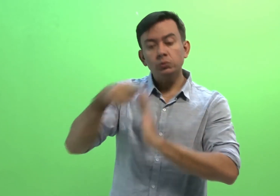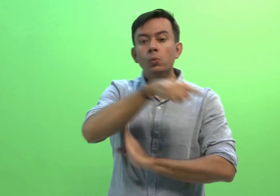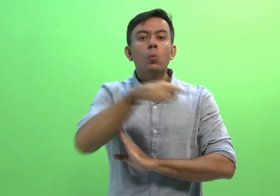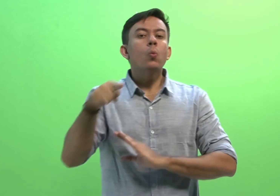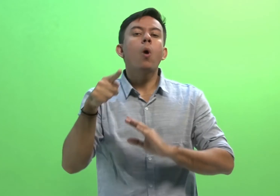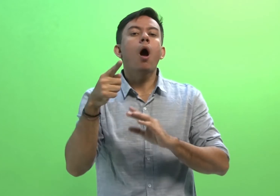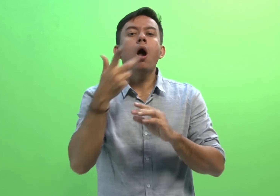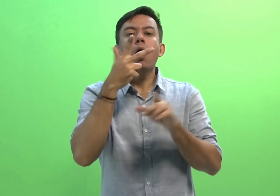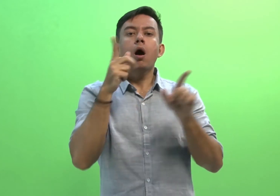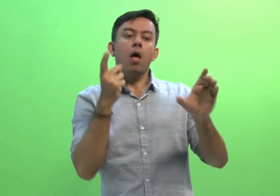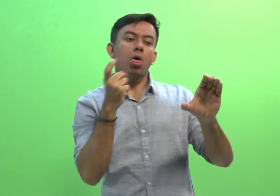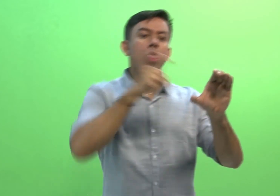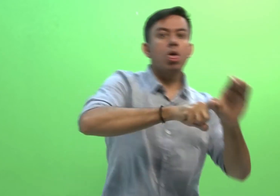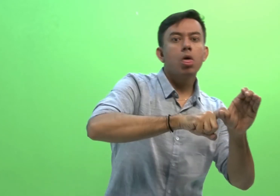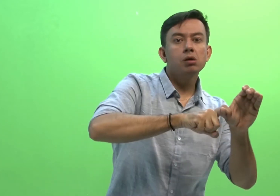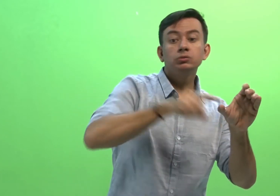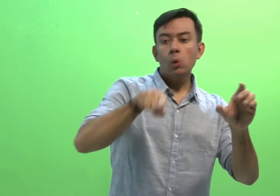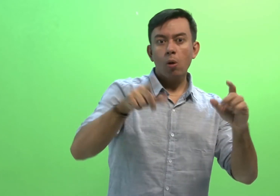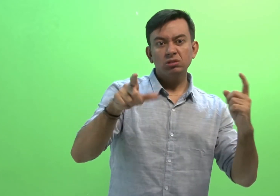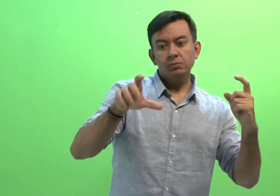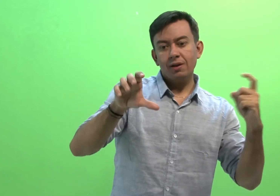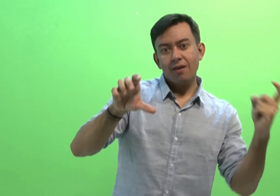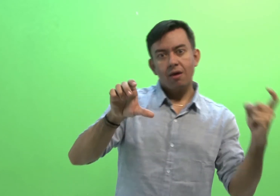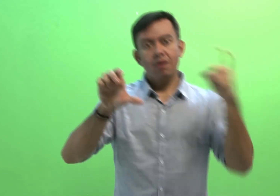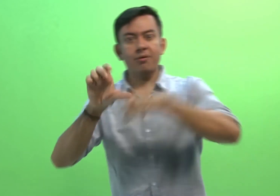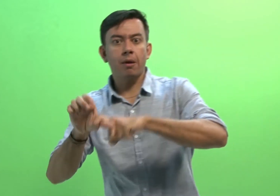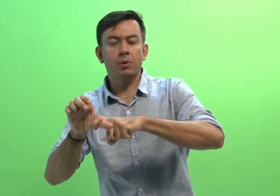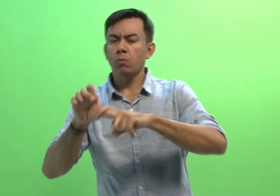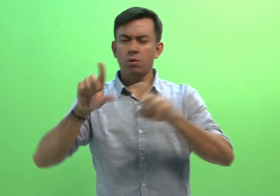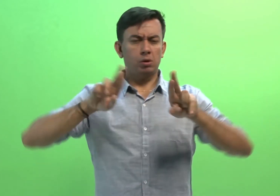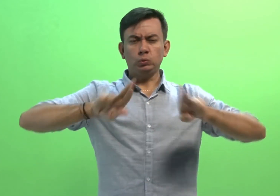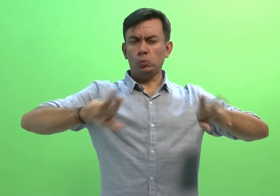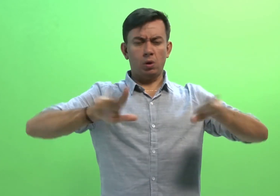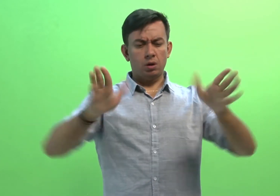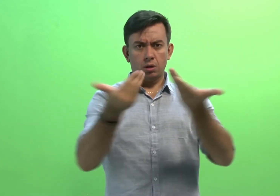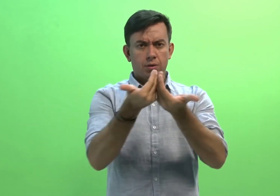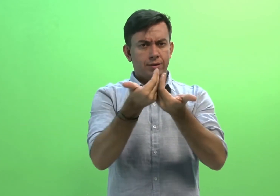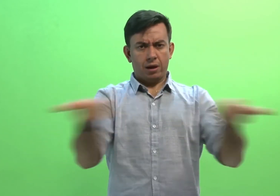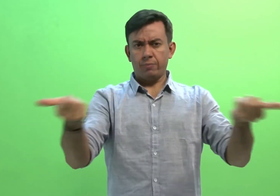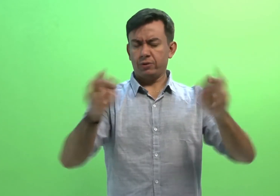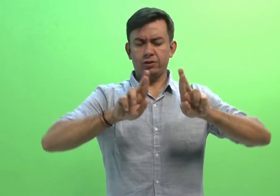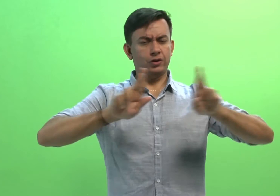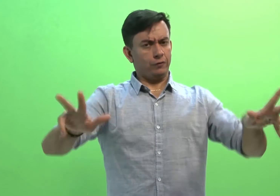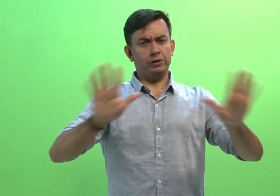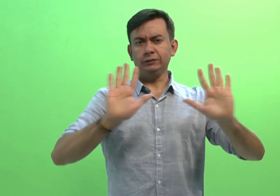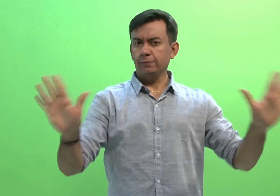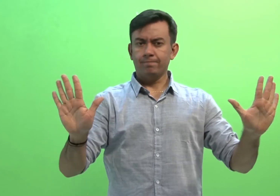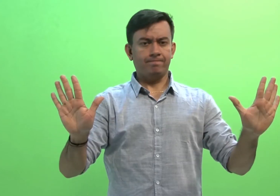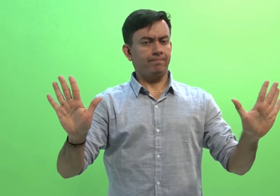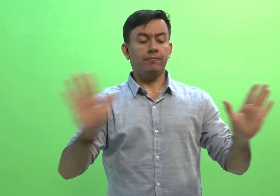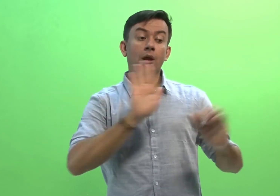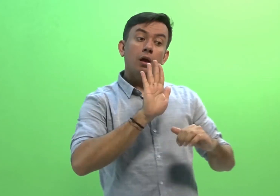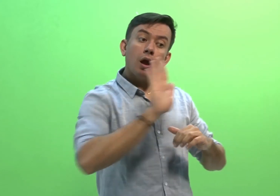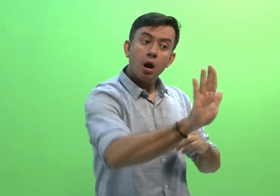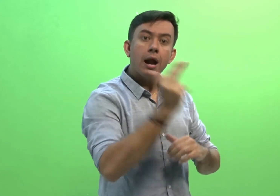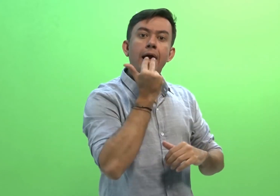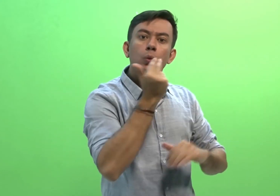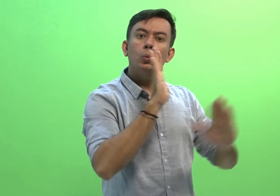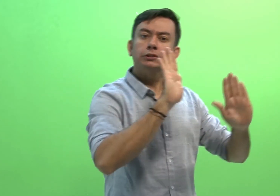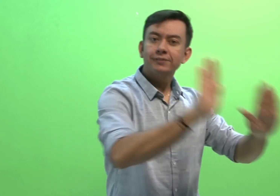sinais. E acredita-se que tem uma dependência, mas não é. Cada língua ela é individual. Língua oral, com